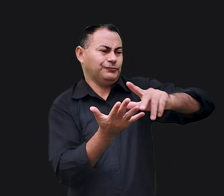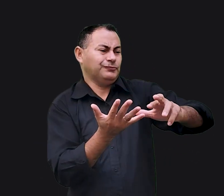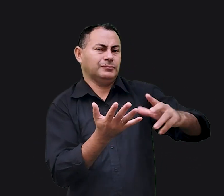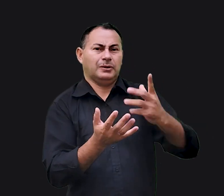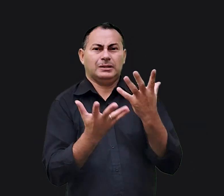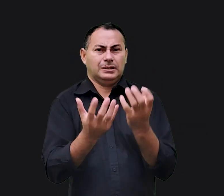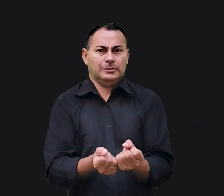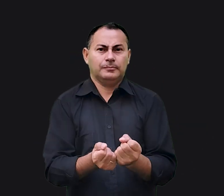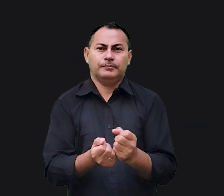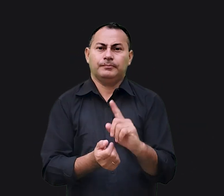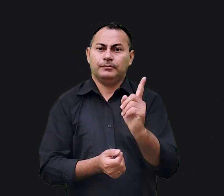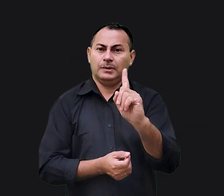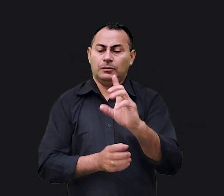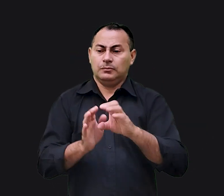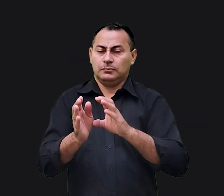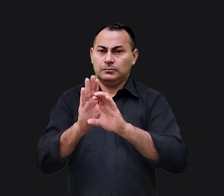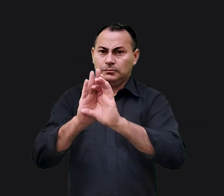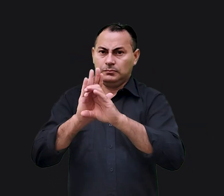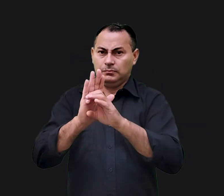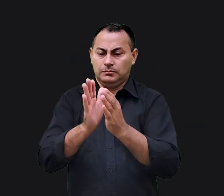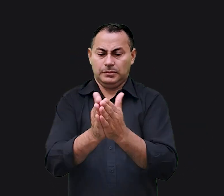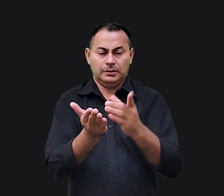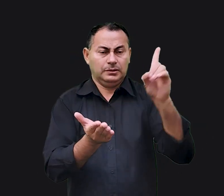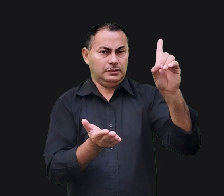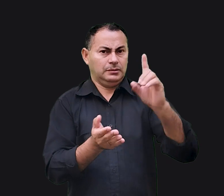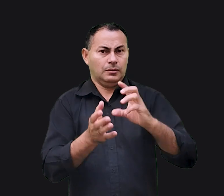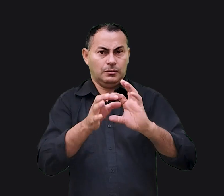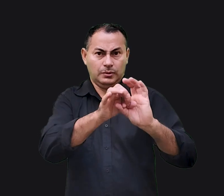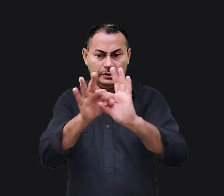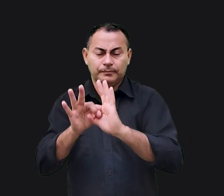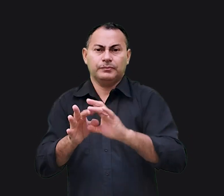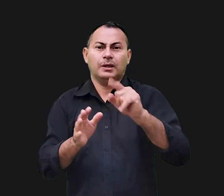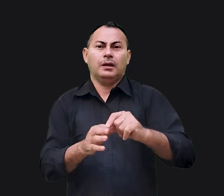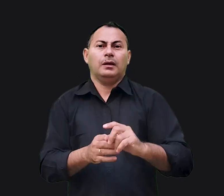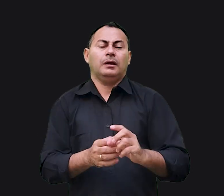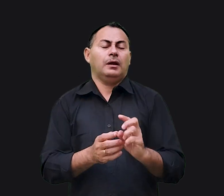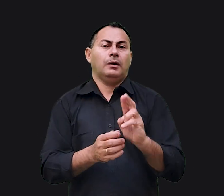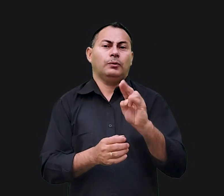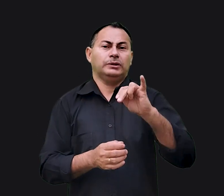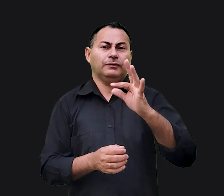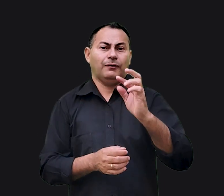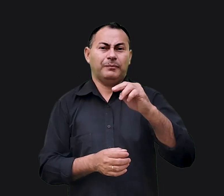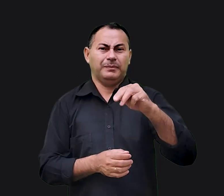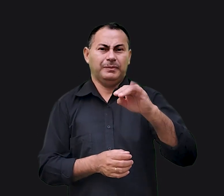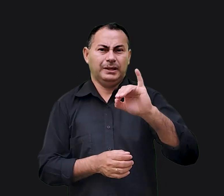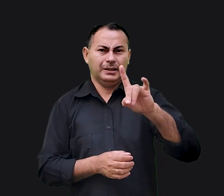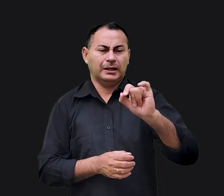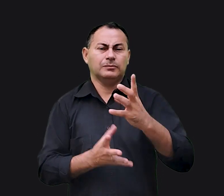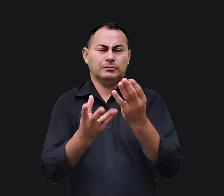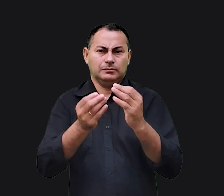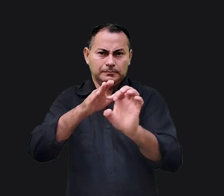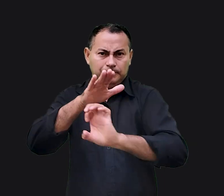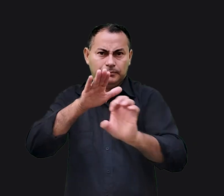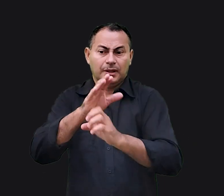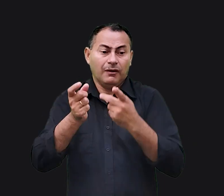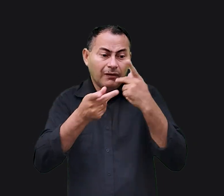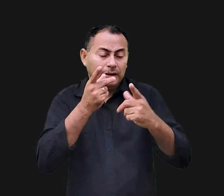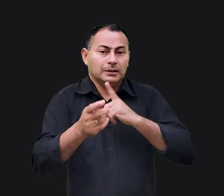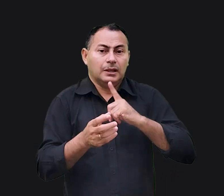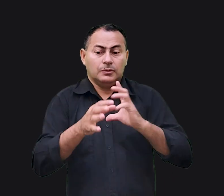diversidade. Esse não é o conceito bíblico de unidade, isto é uniformidade. Muitas organizações alegam possuir essa